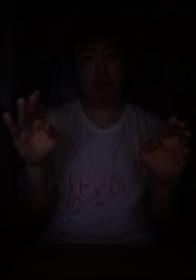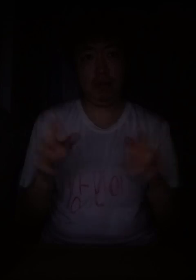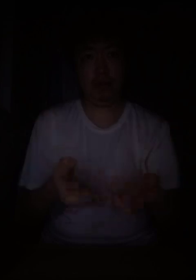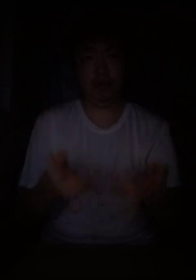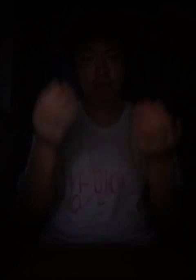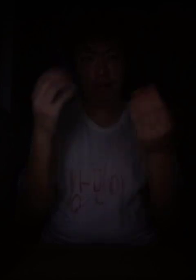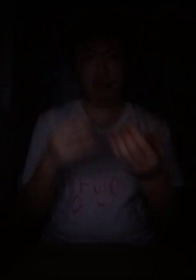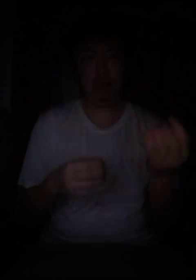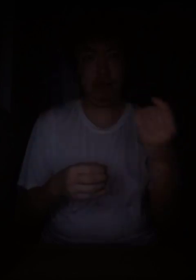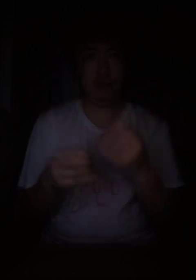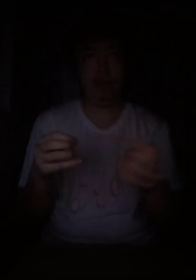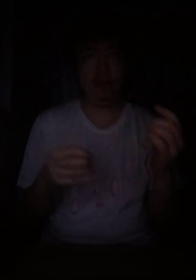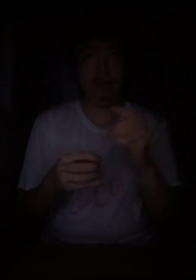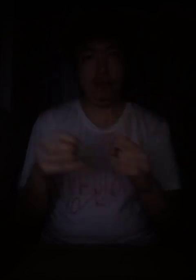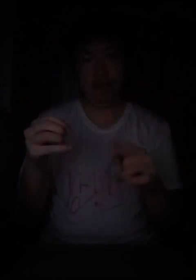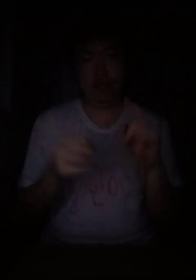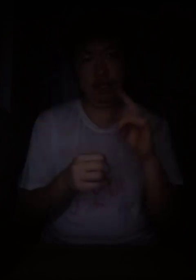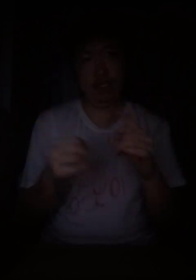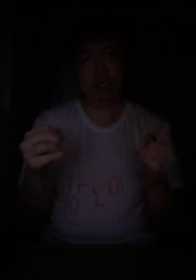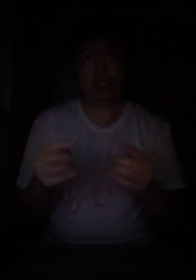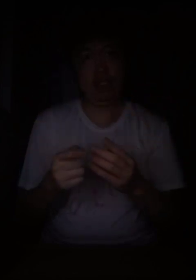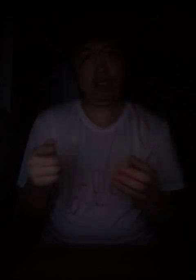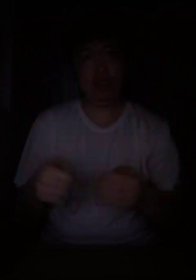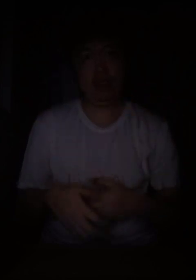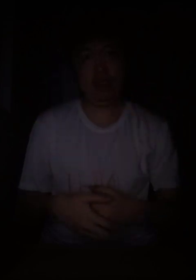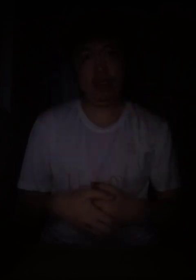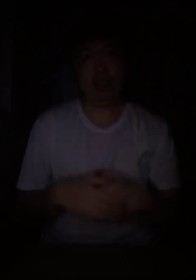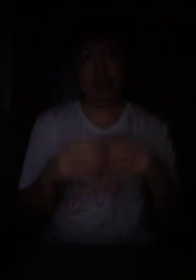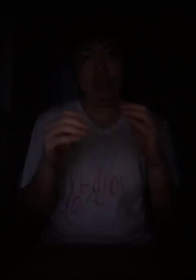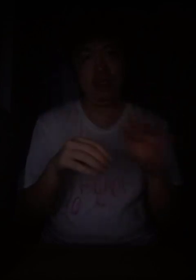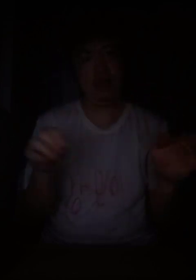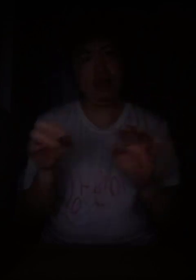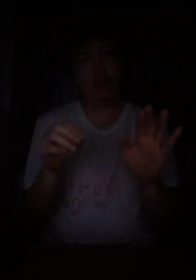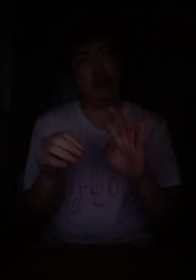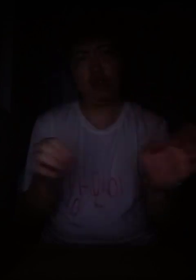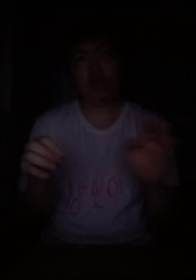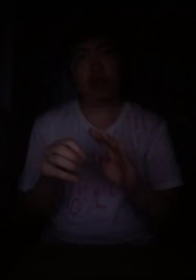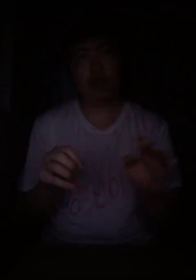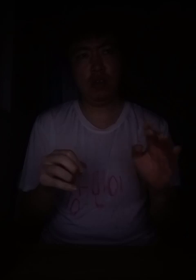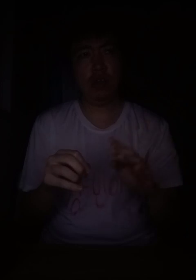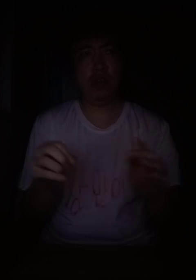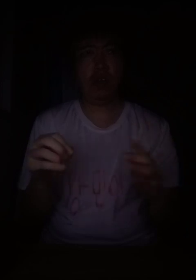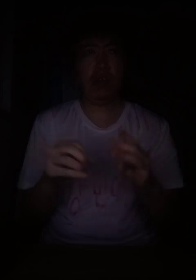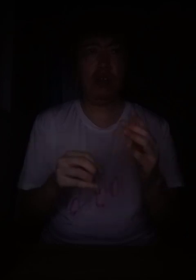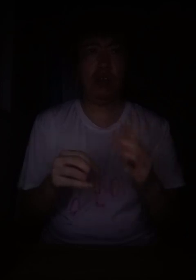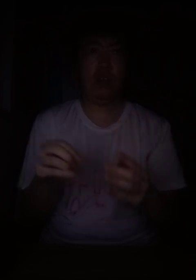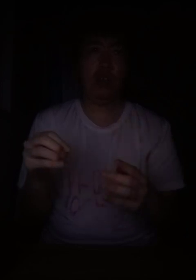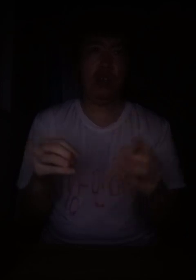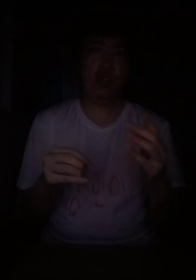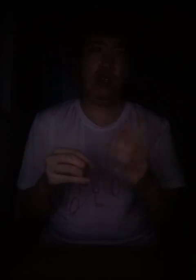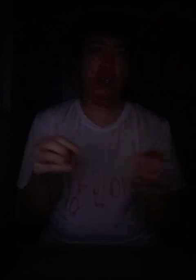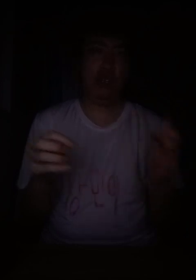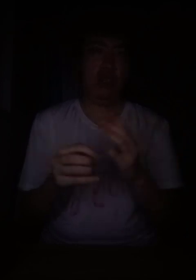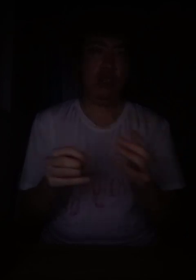수 있도록 설계돼 있기 때문입니다. 하지만 안쪽에서는 열리지 않도록 돼 있어 유사시 탈출로로 쓸 수는